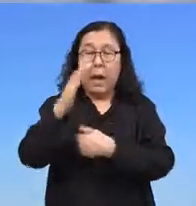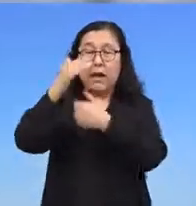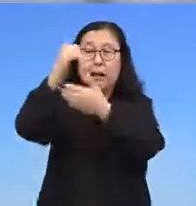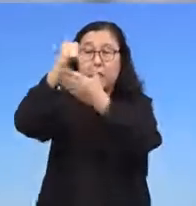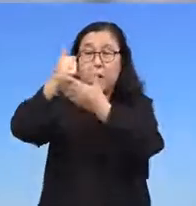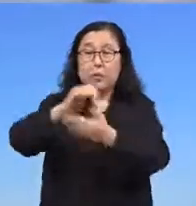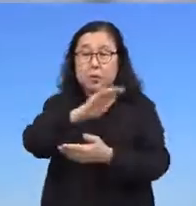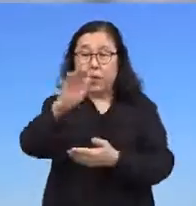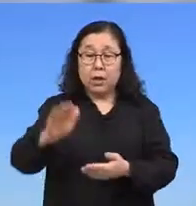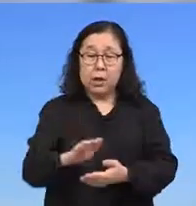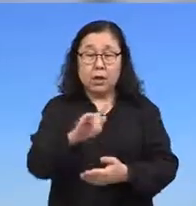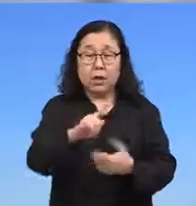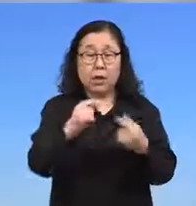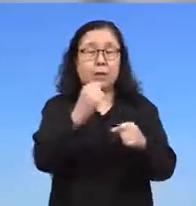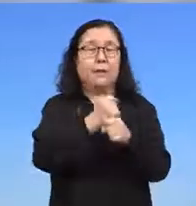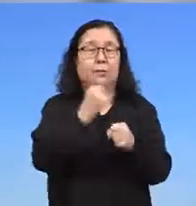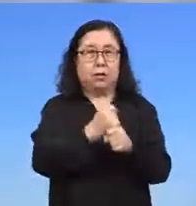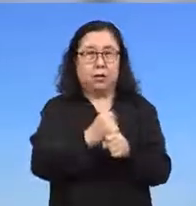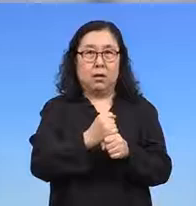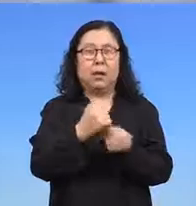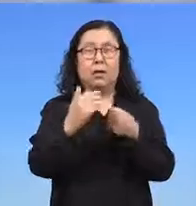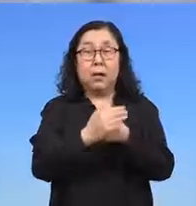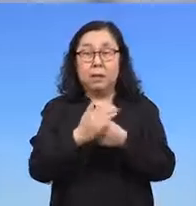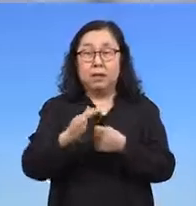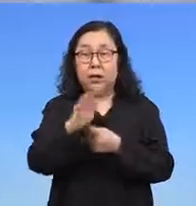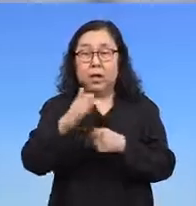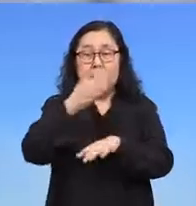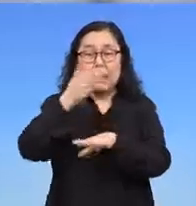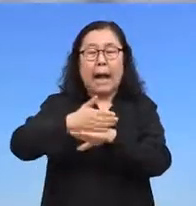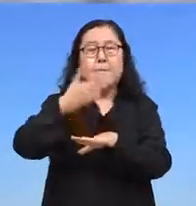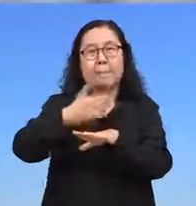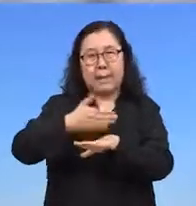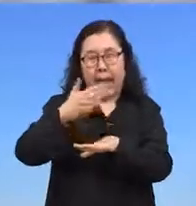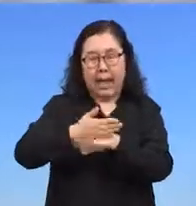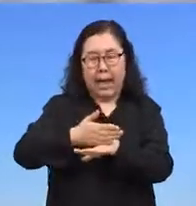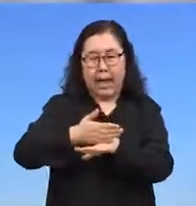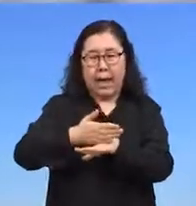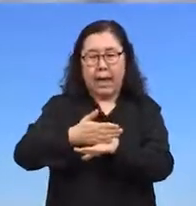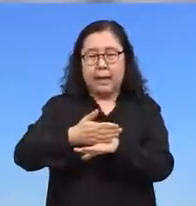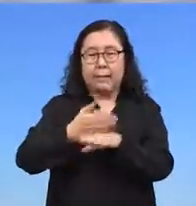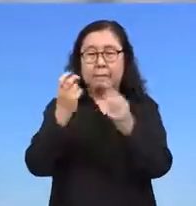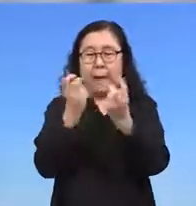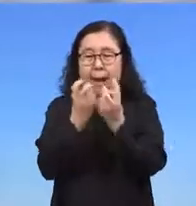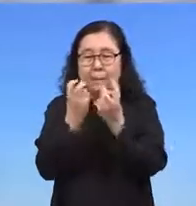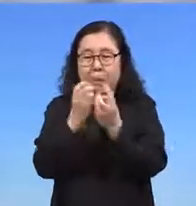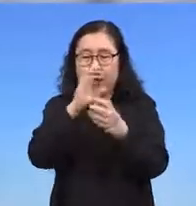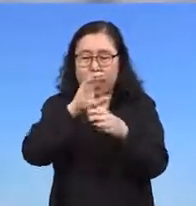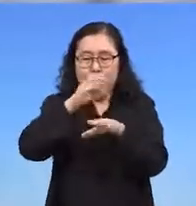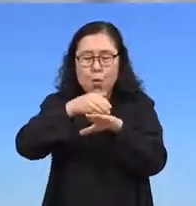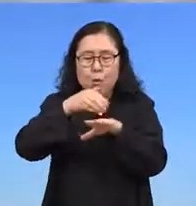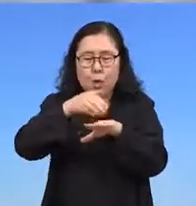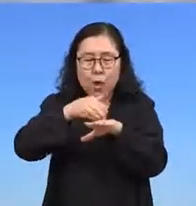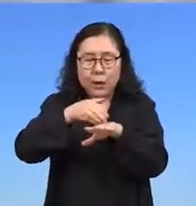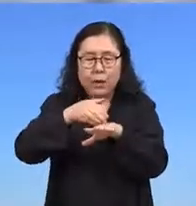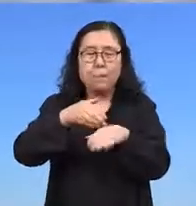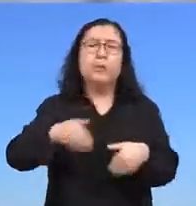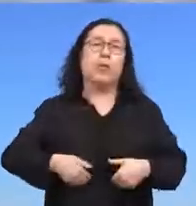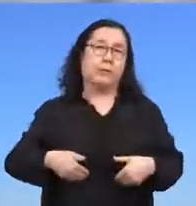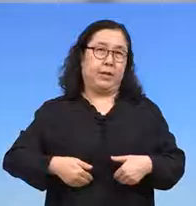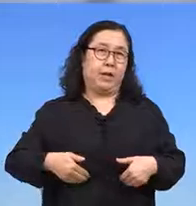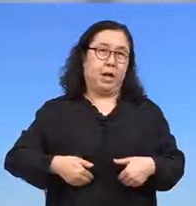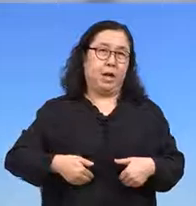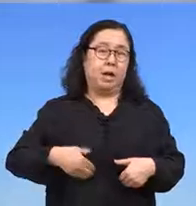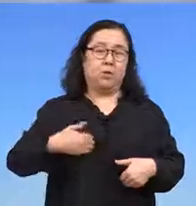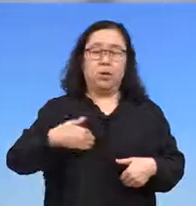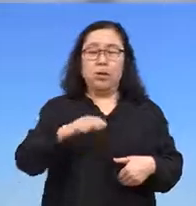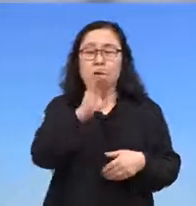거예요. 감사는 선천적으로 타고나는 게 아니라 훈련을 통해서 습득되는 거라는 그 이야기를 하고 있는 겁니다. 그렇기